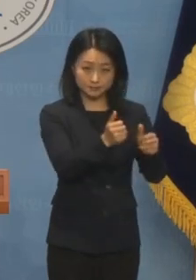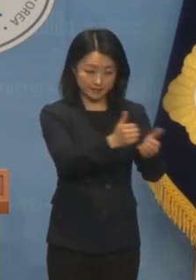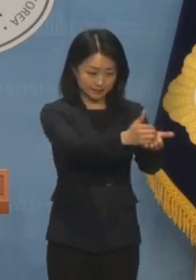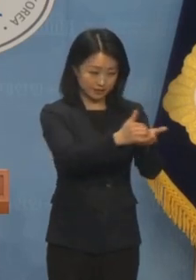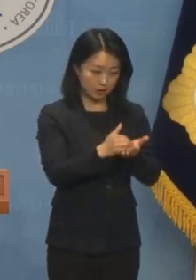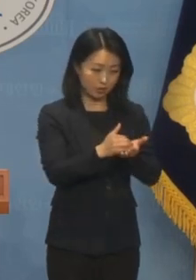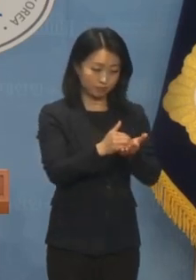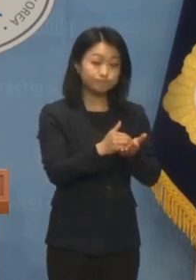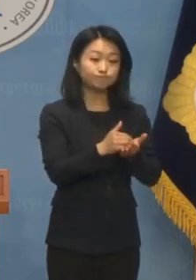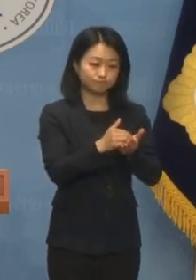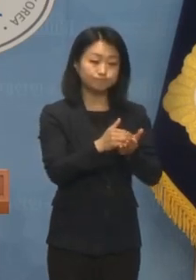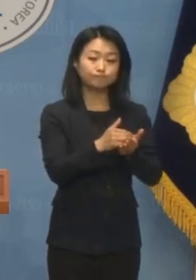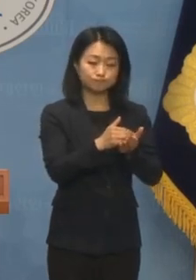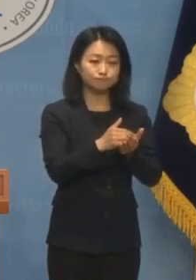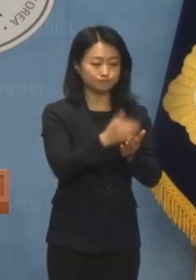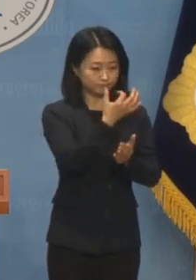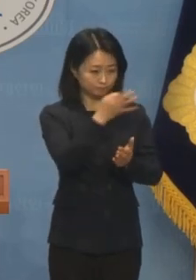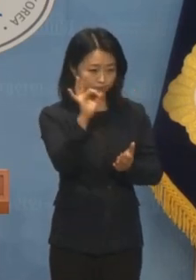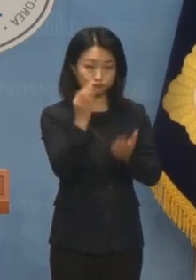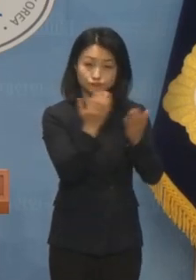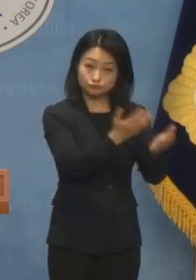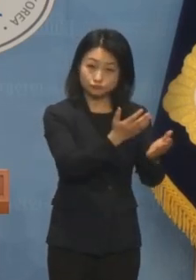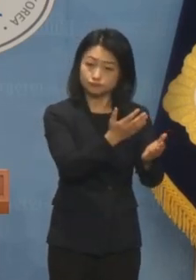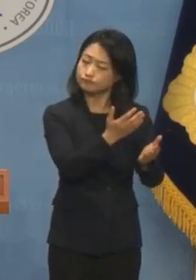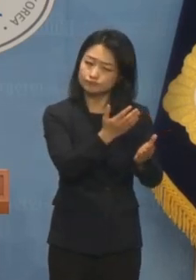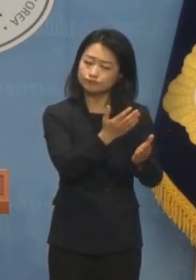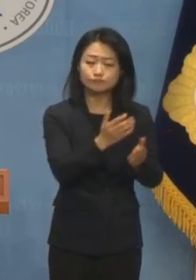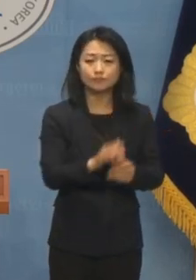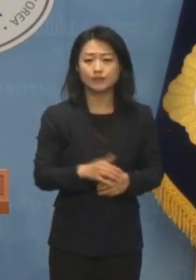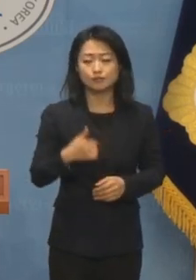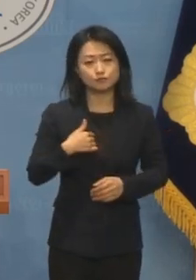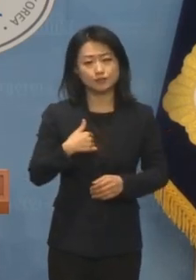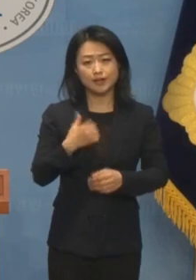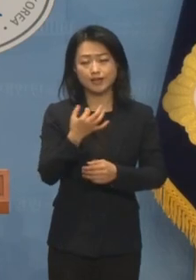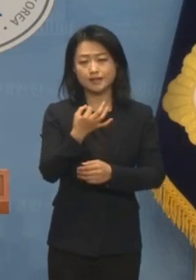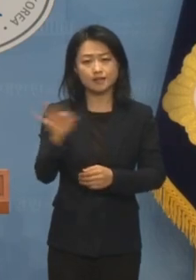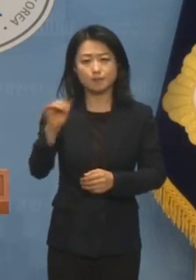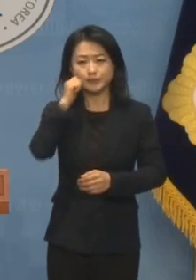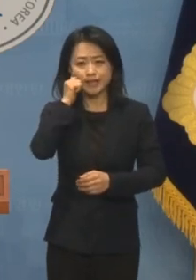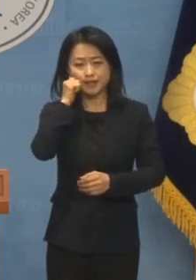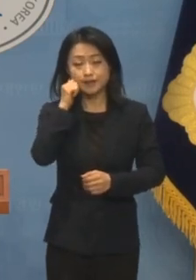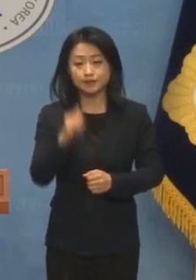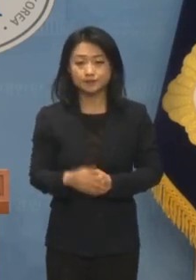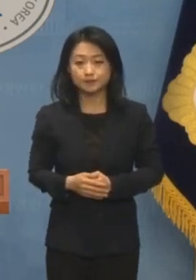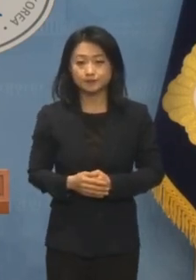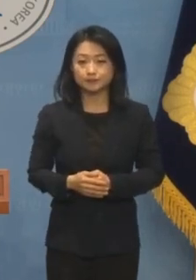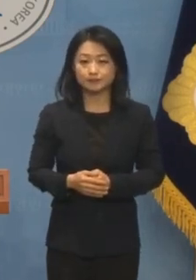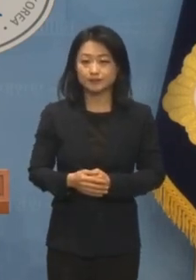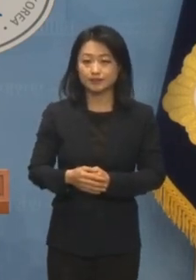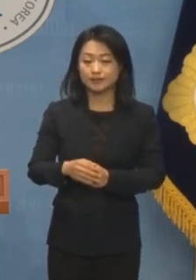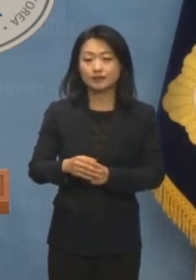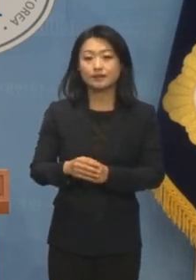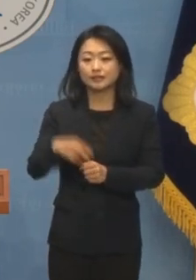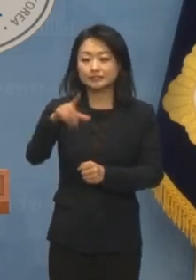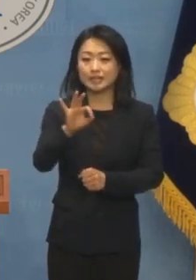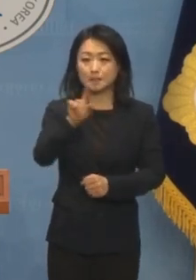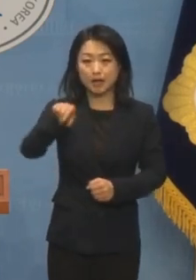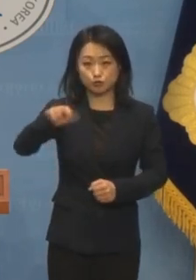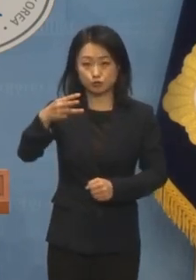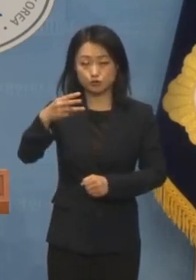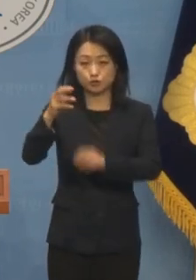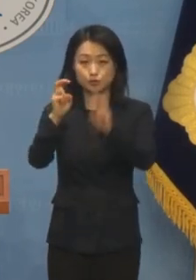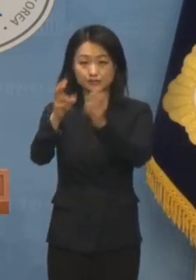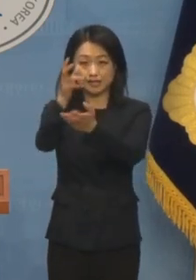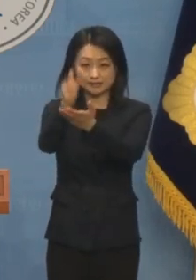부분 채택한 것은 납득하기 어렵습니다 김성태 전회장 등의 진술 번복에 검찰의